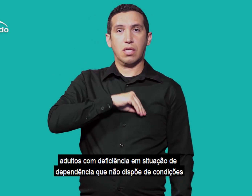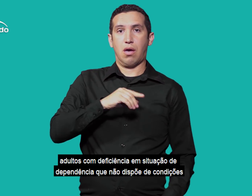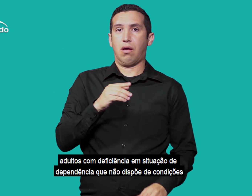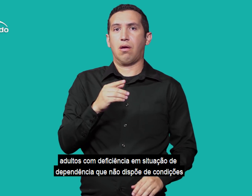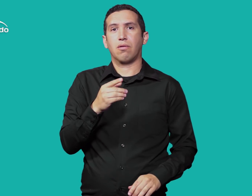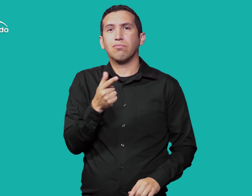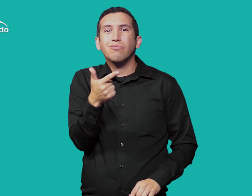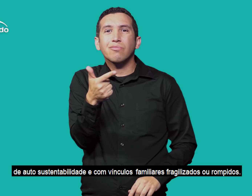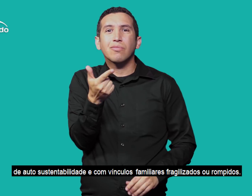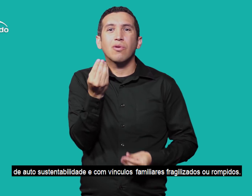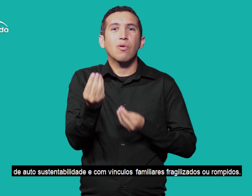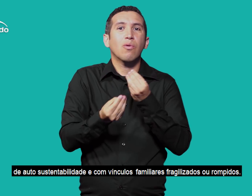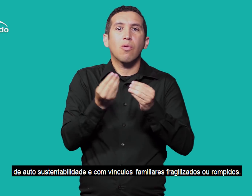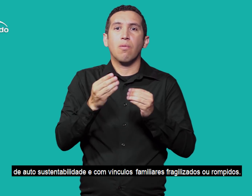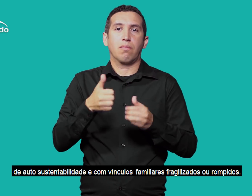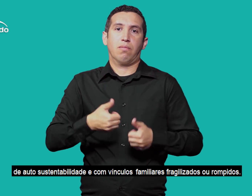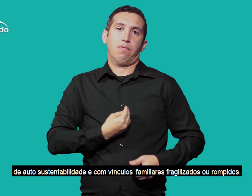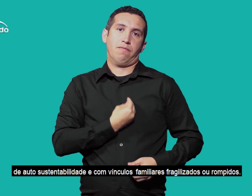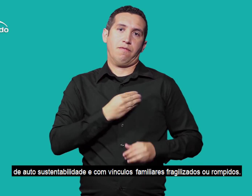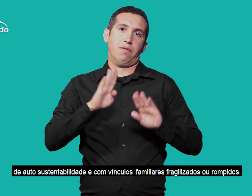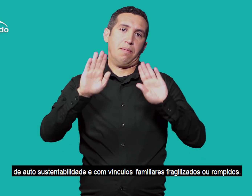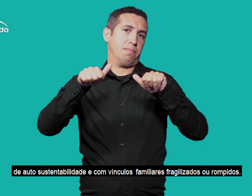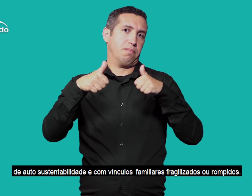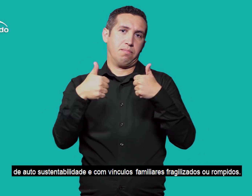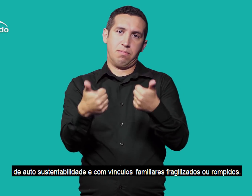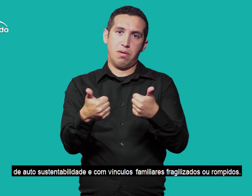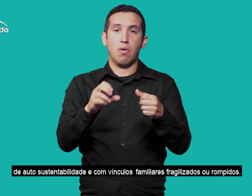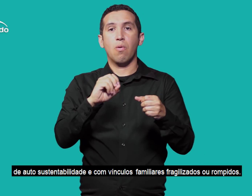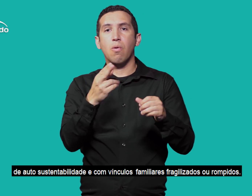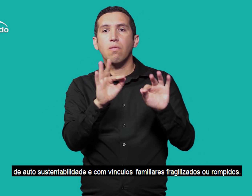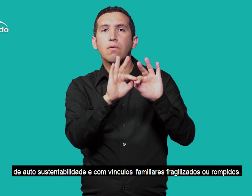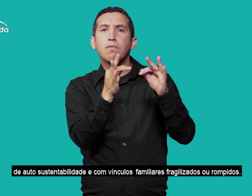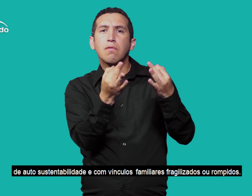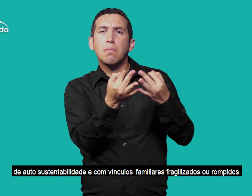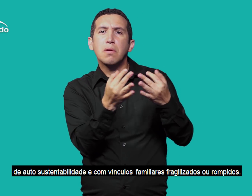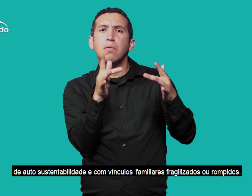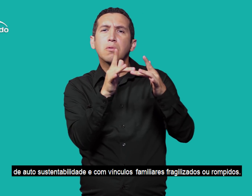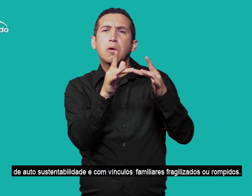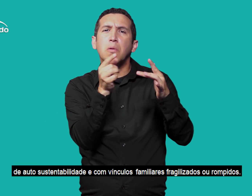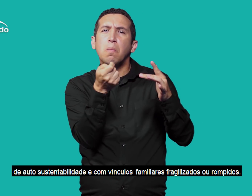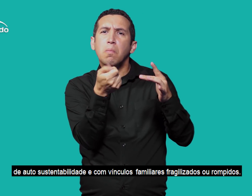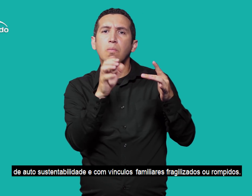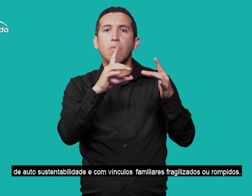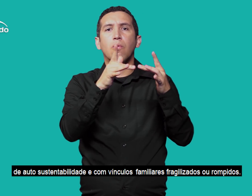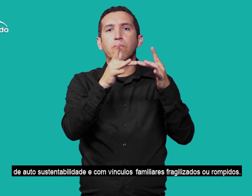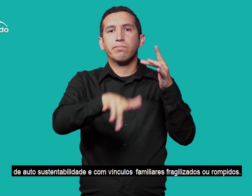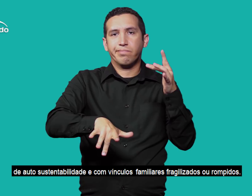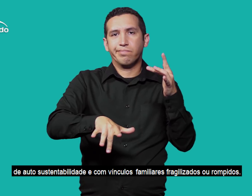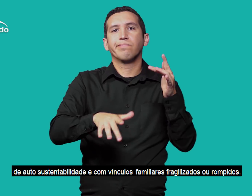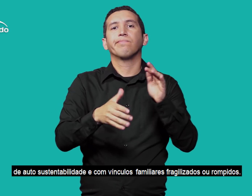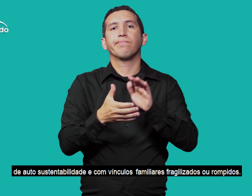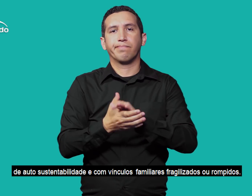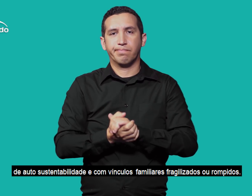de auto sustentabilidade e com vínculos familiares fragilizados ou rompidos